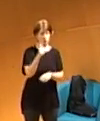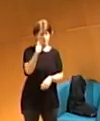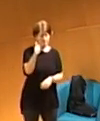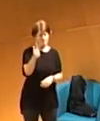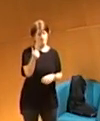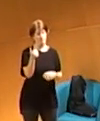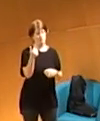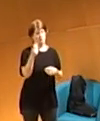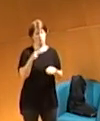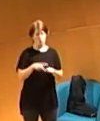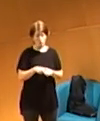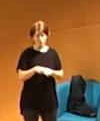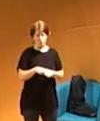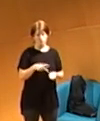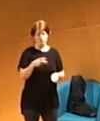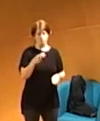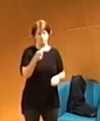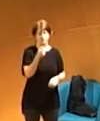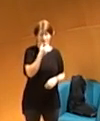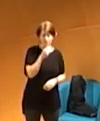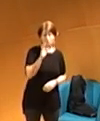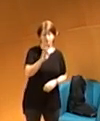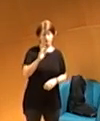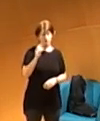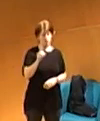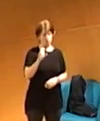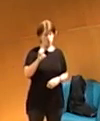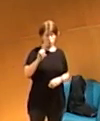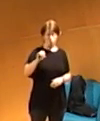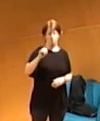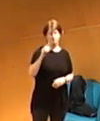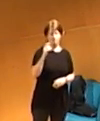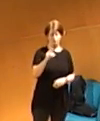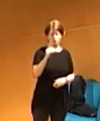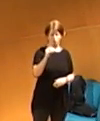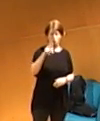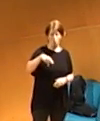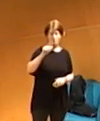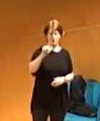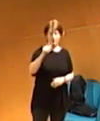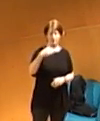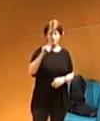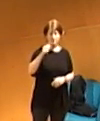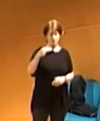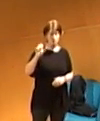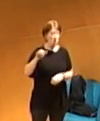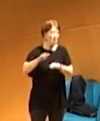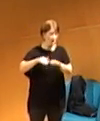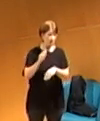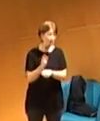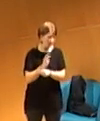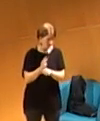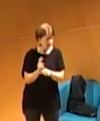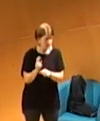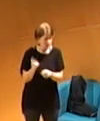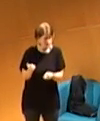la dopamine. Ça lui a donné un deuxième souffle. Bon, je ne sais pas si quelqu'un